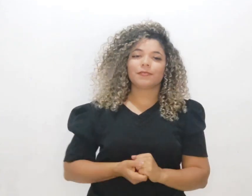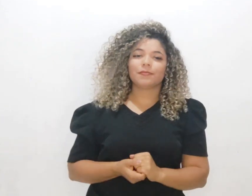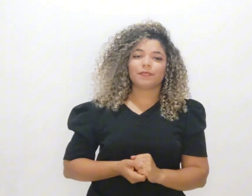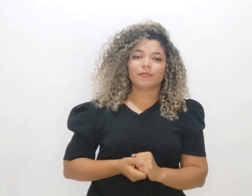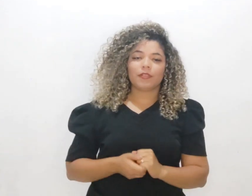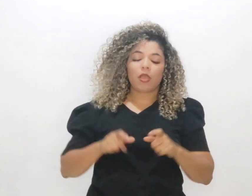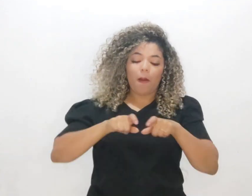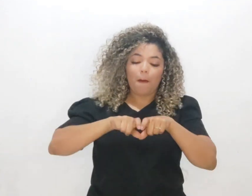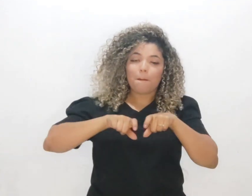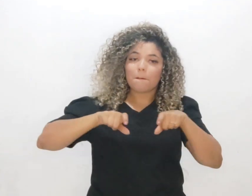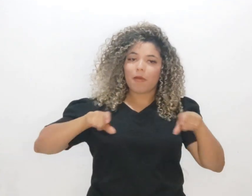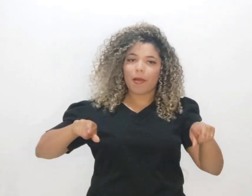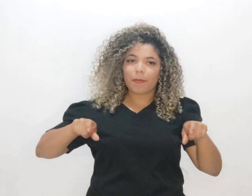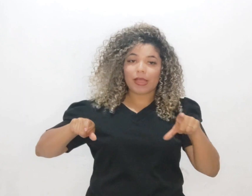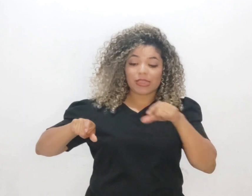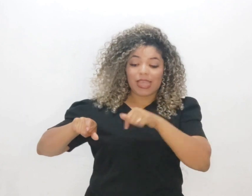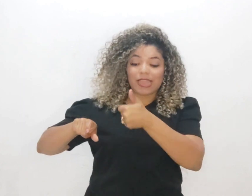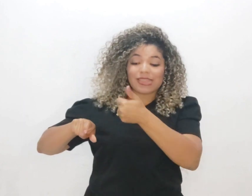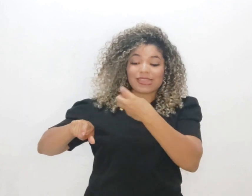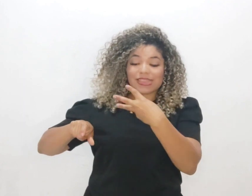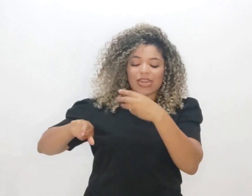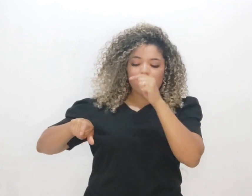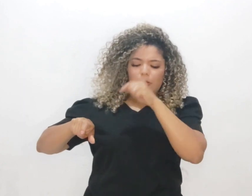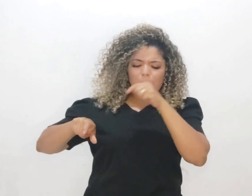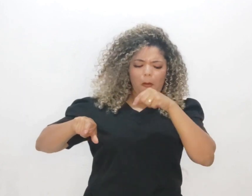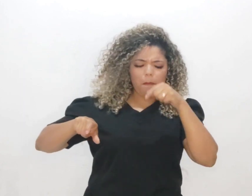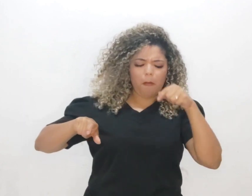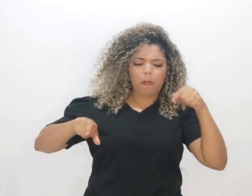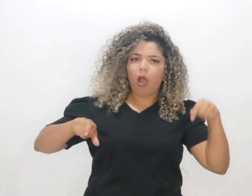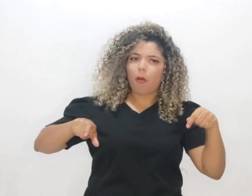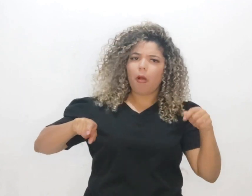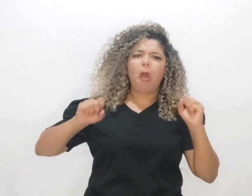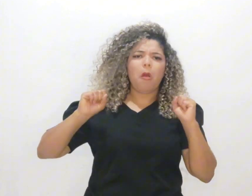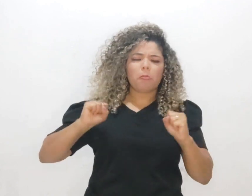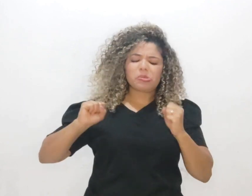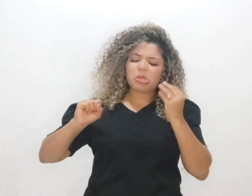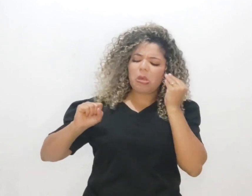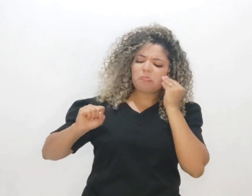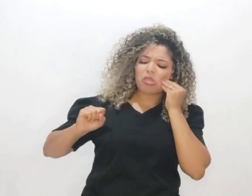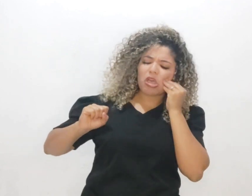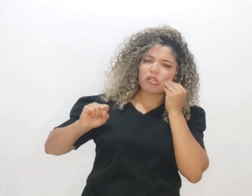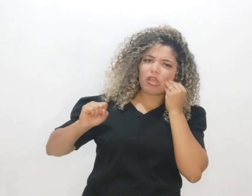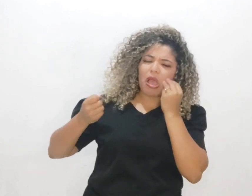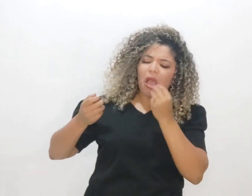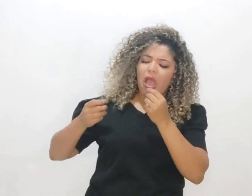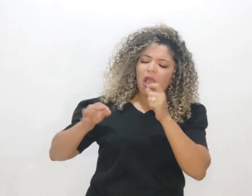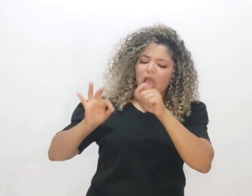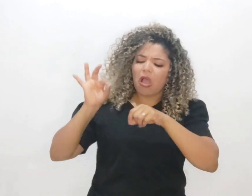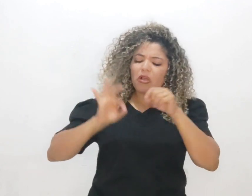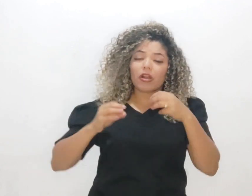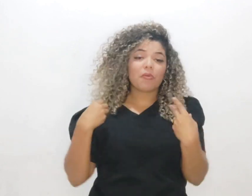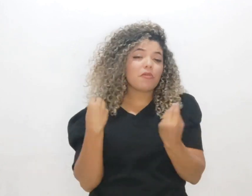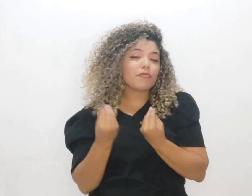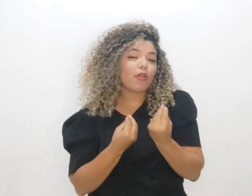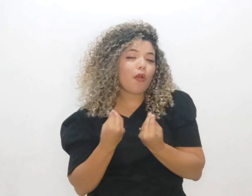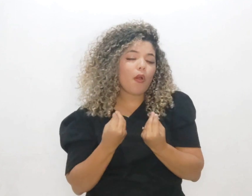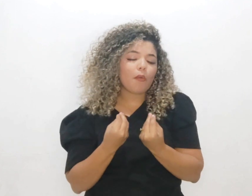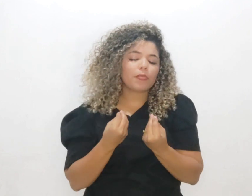barra com 13 furos, vai nos dar a possibilidade de testar diversas engrenagens e vermos como que elas se comportam em